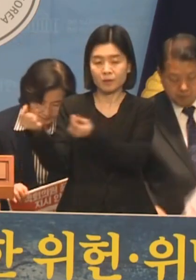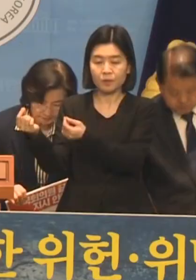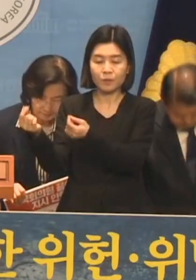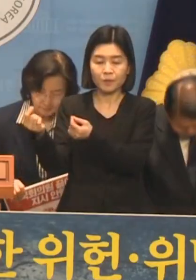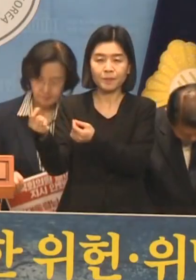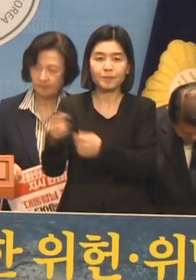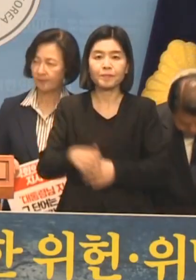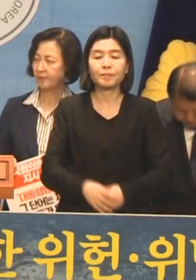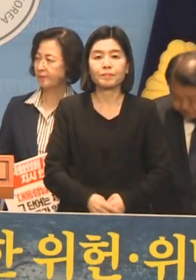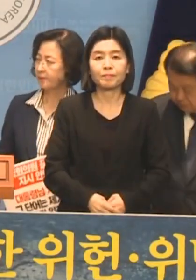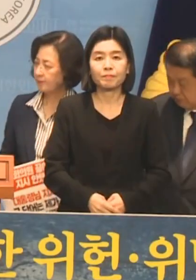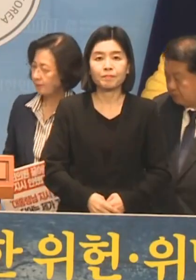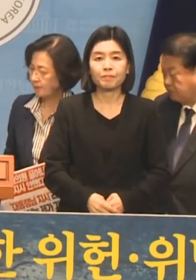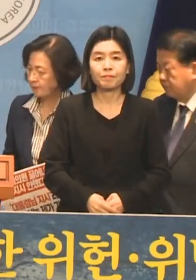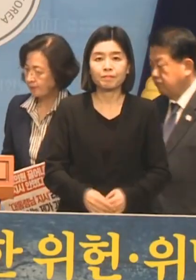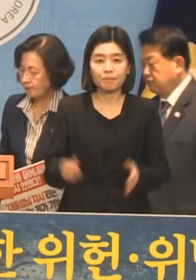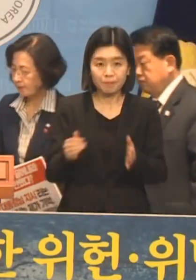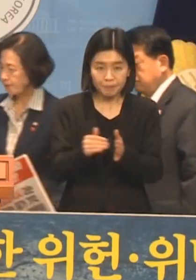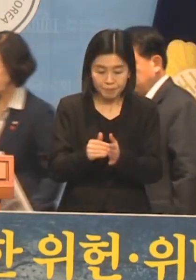마치겠습니다.